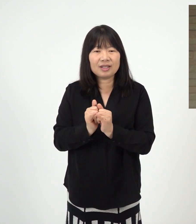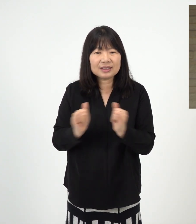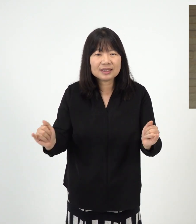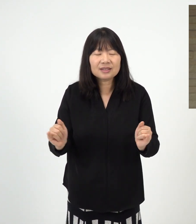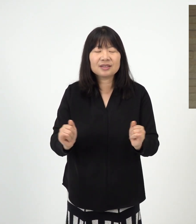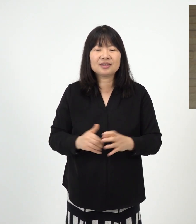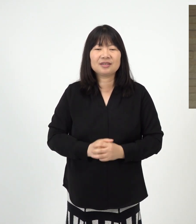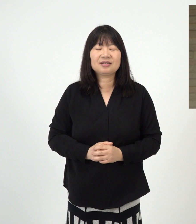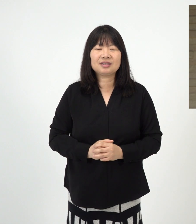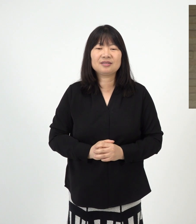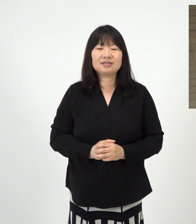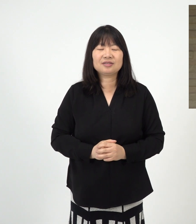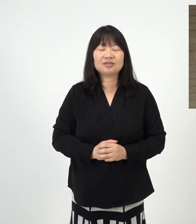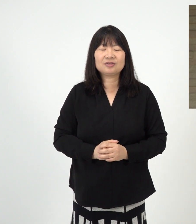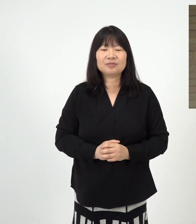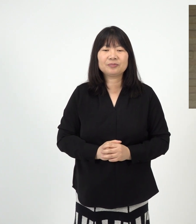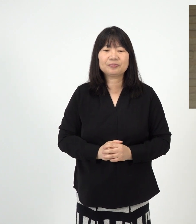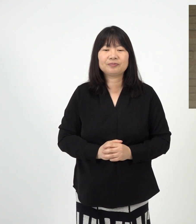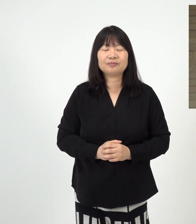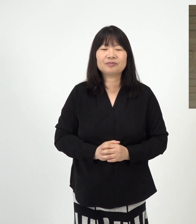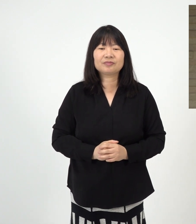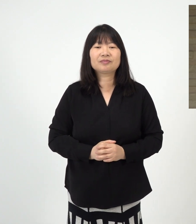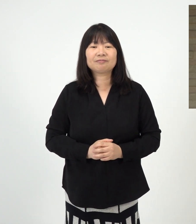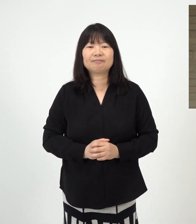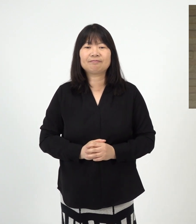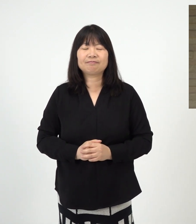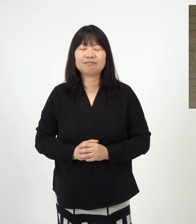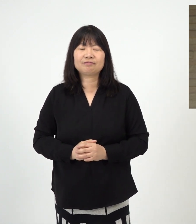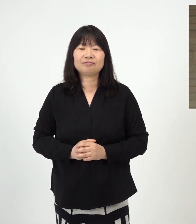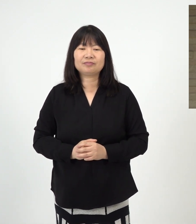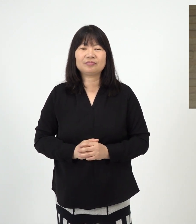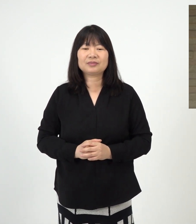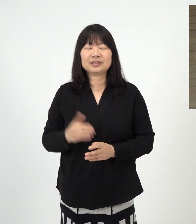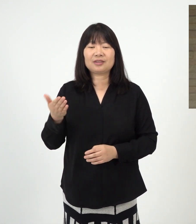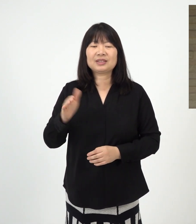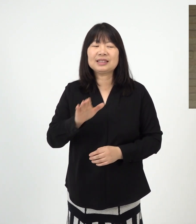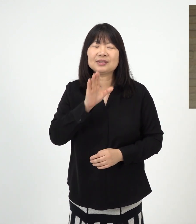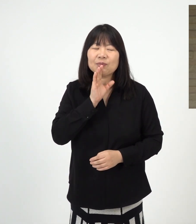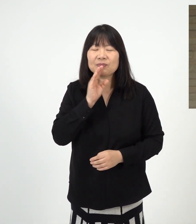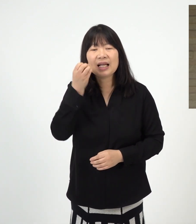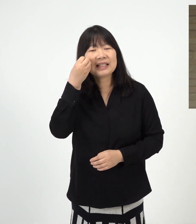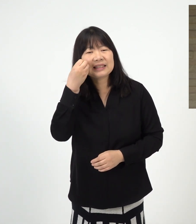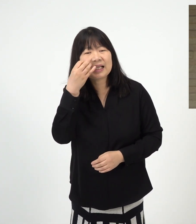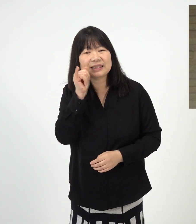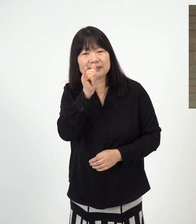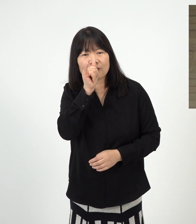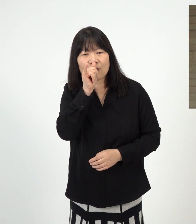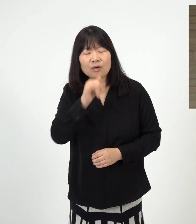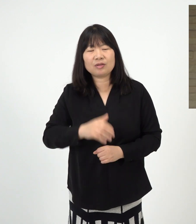인간들, 그룹에조차 못 들어가던 사람들이에요. 그런데 참 이상하죠.